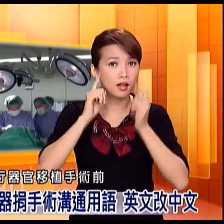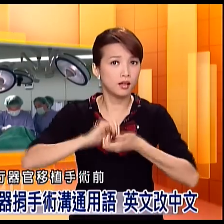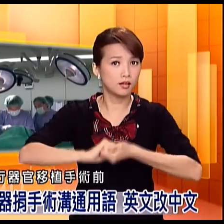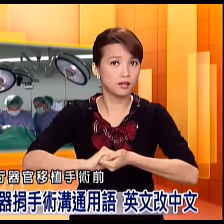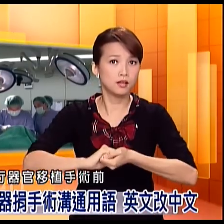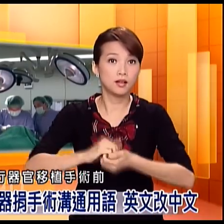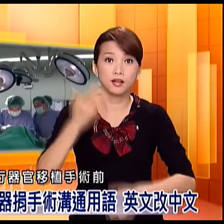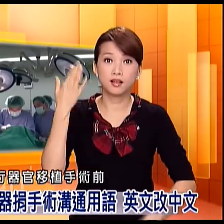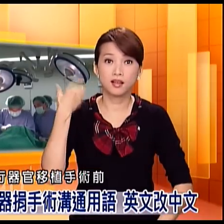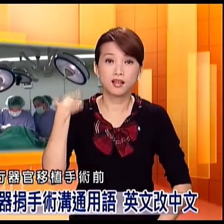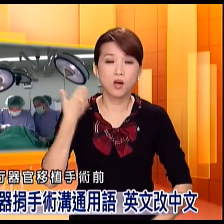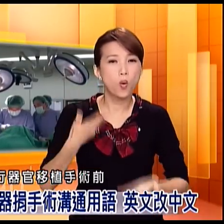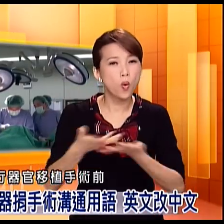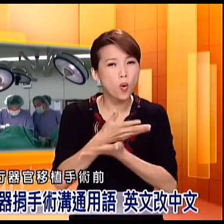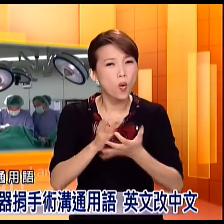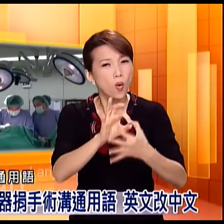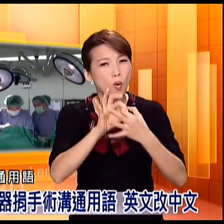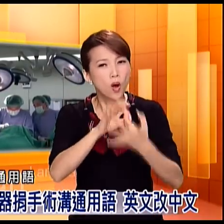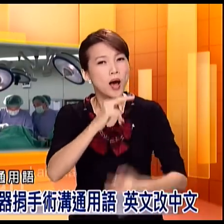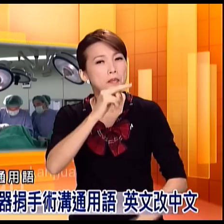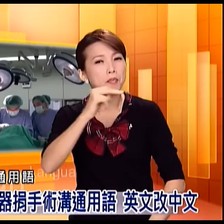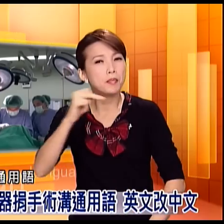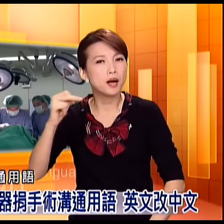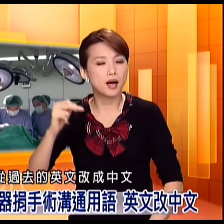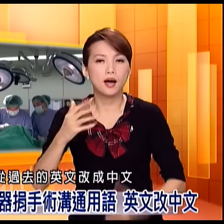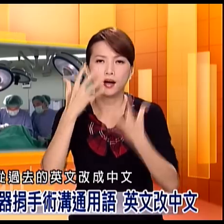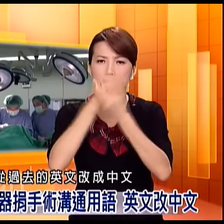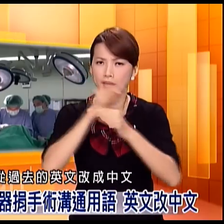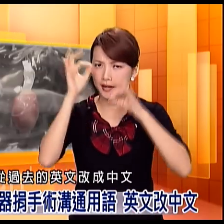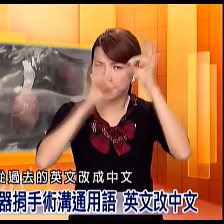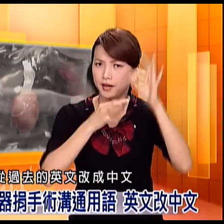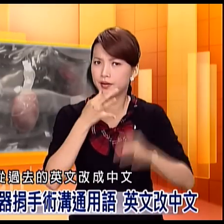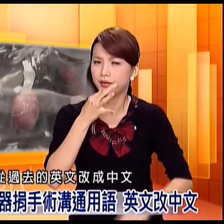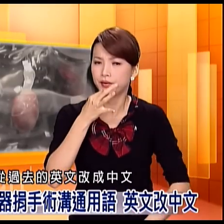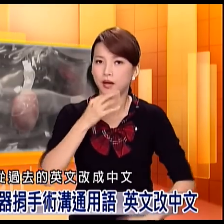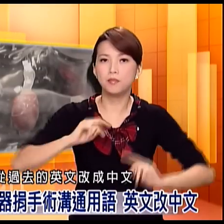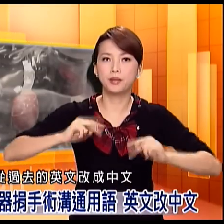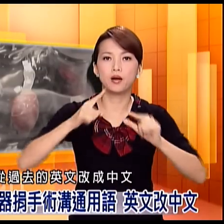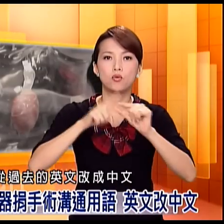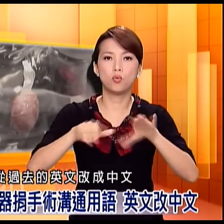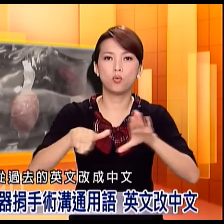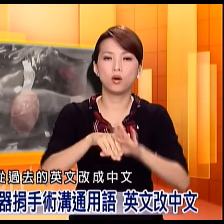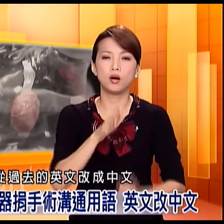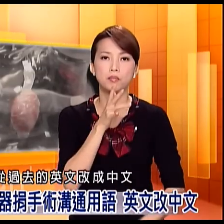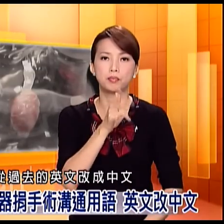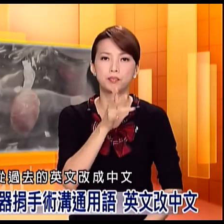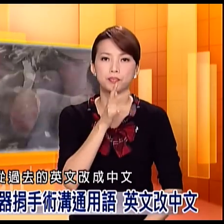器官移植手术前的沟通用语，也要从过去的英文改成中文。